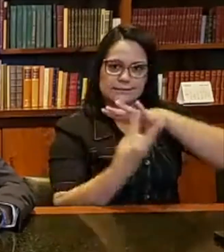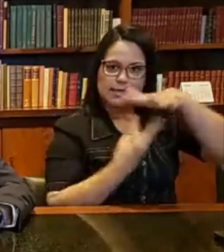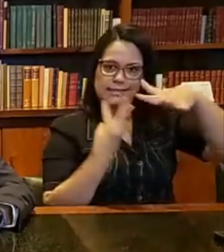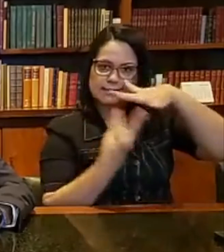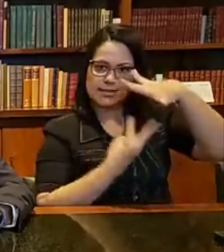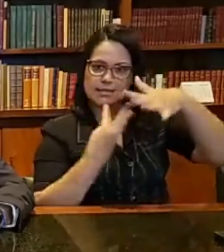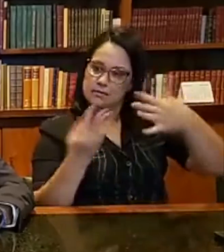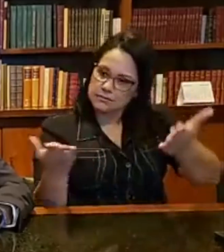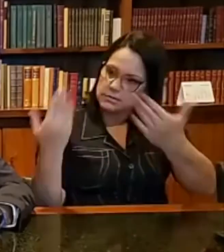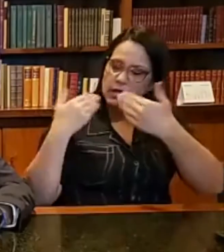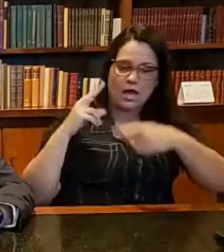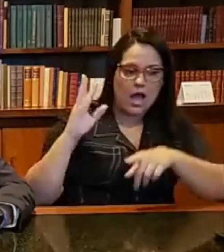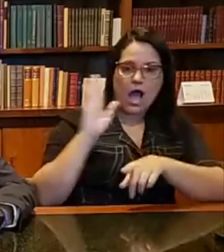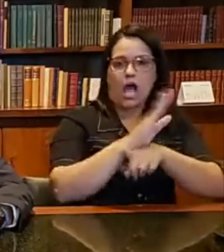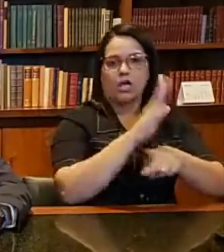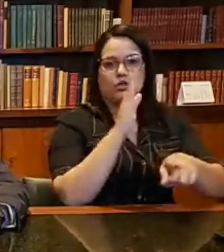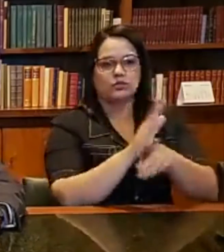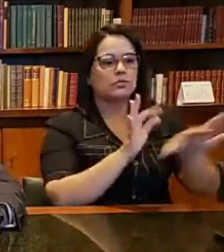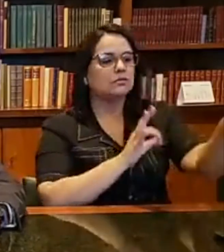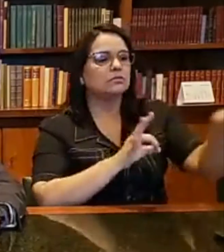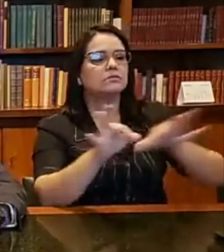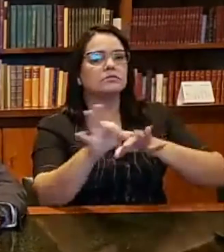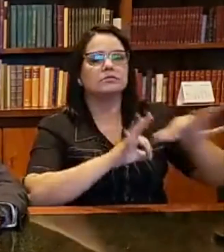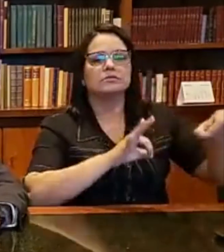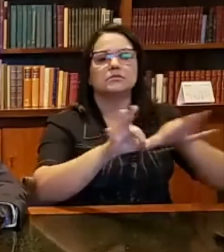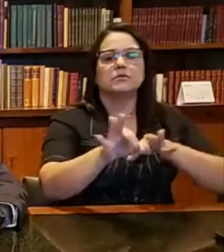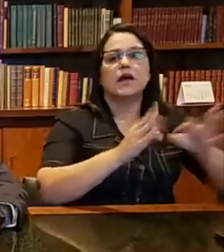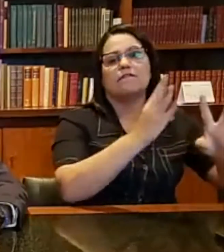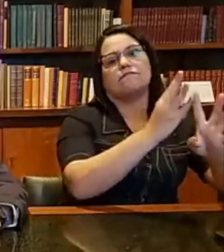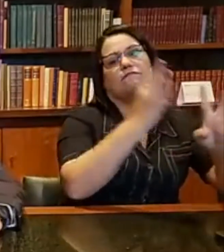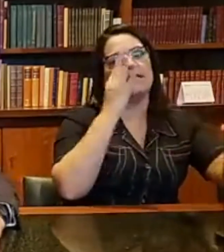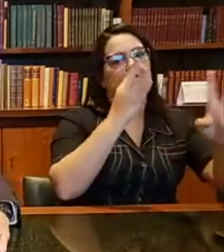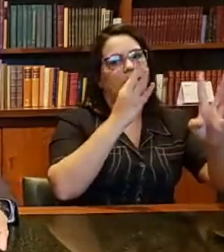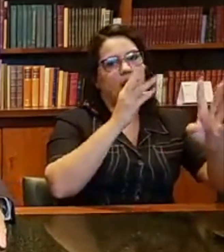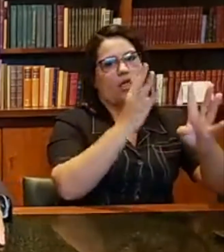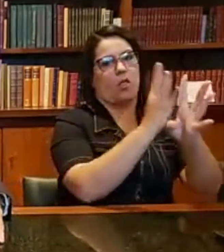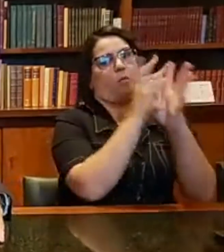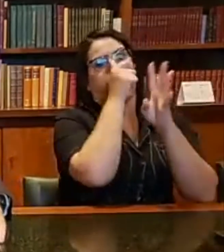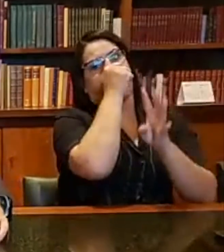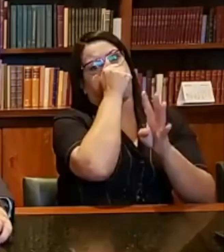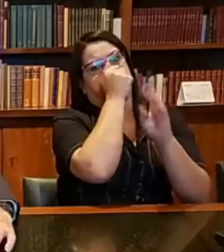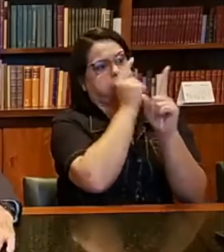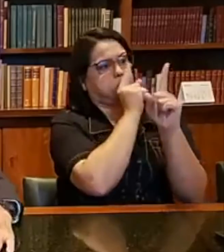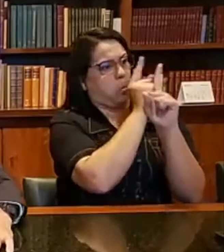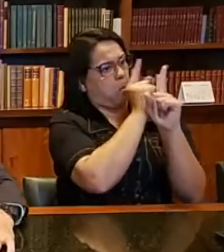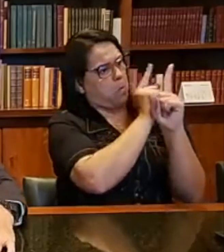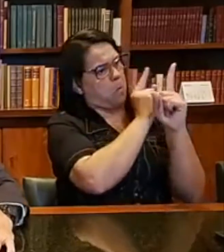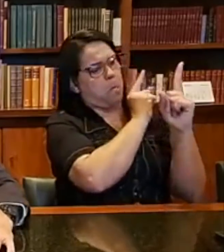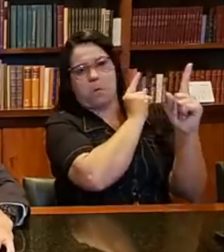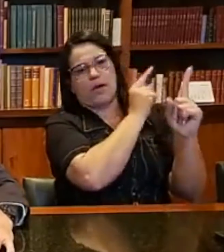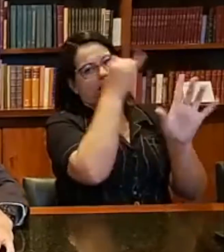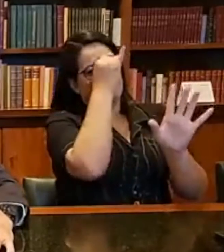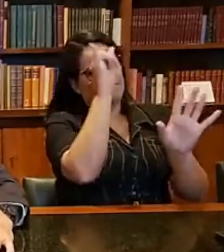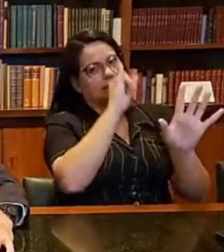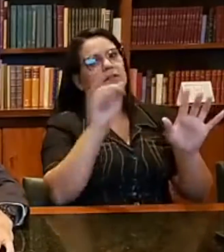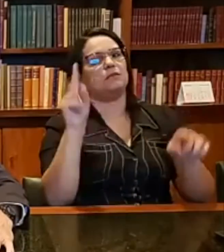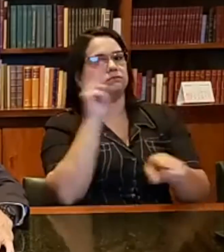para ajudar na formação, na organização de filas. Em 1.400 agências, ou seja,